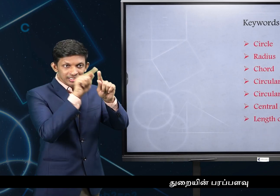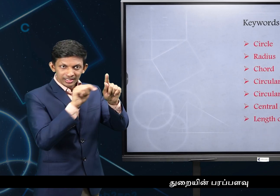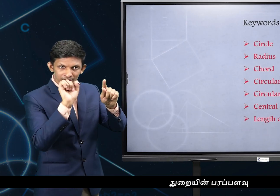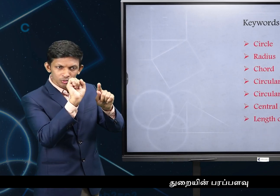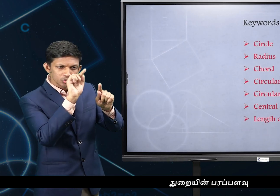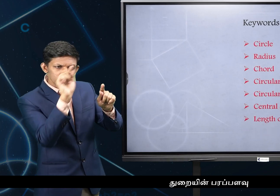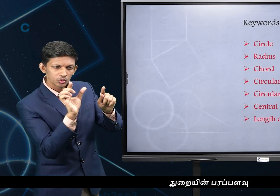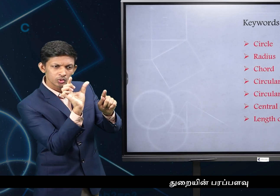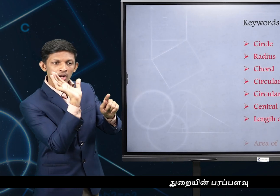துறையின் பரப்பளவு.